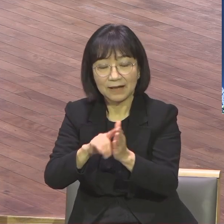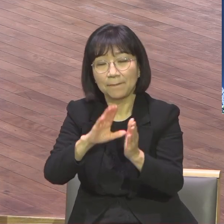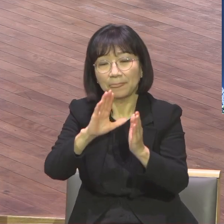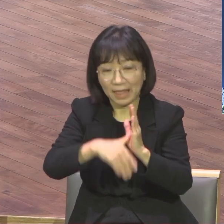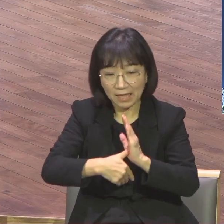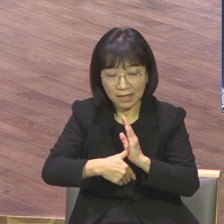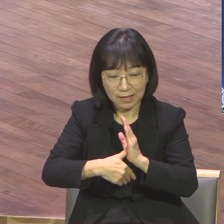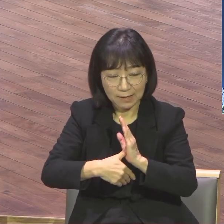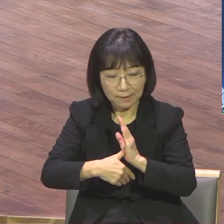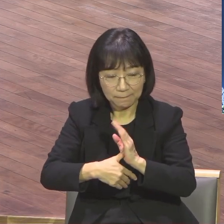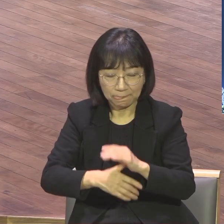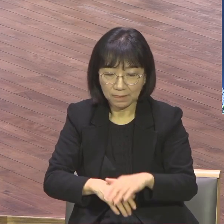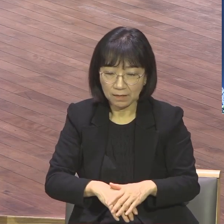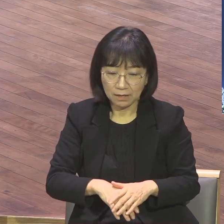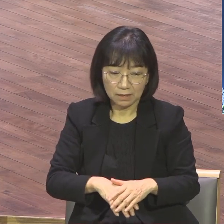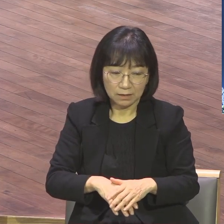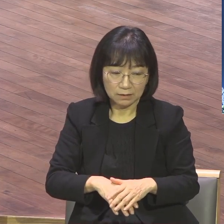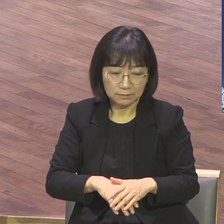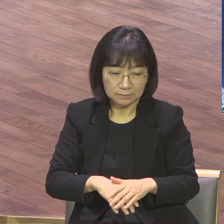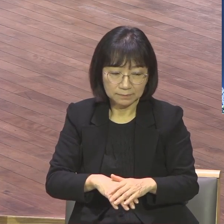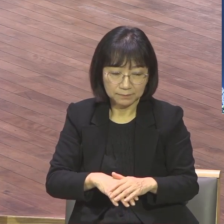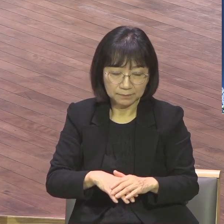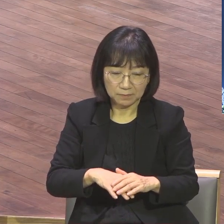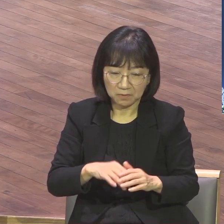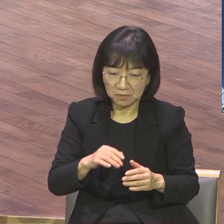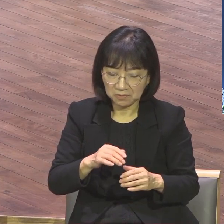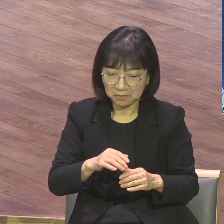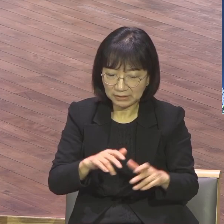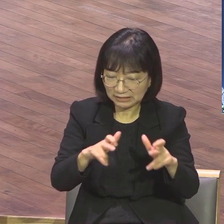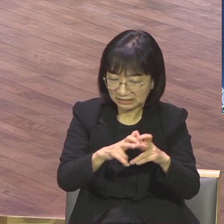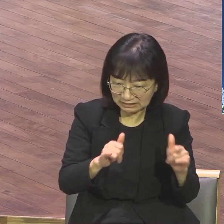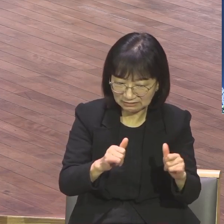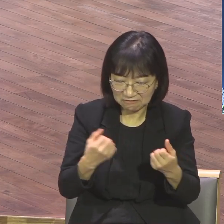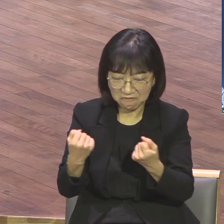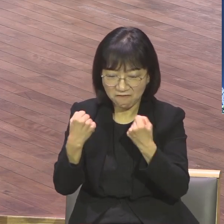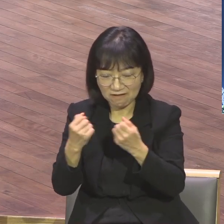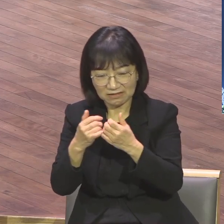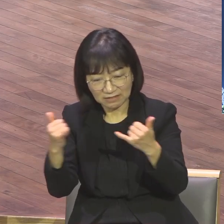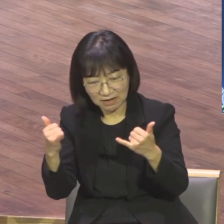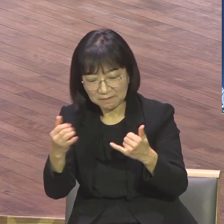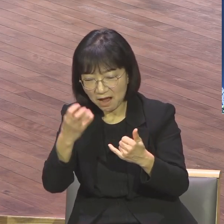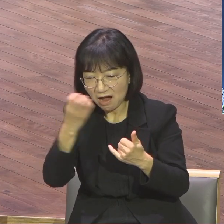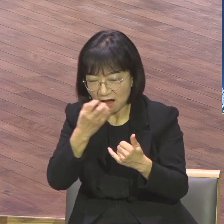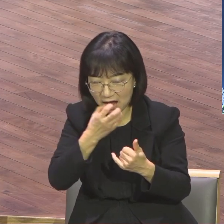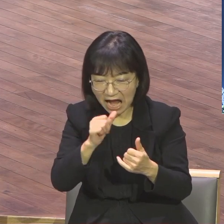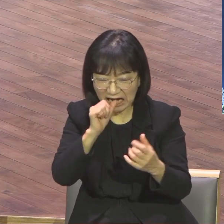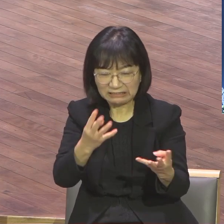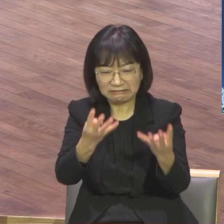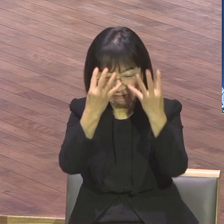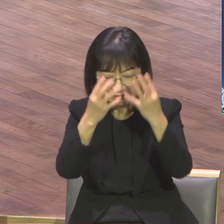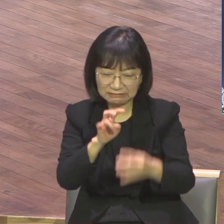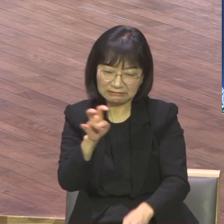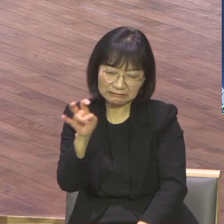누구나 상관없이 저 교도소의 살인자도 저 장촌의 장녀도